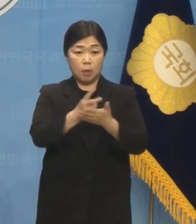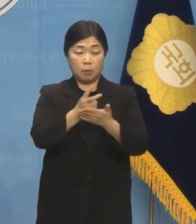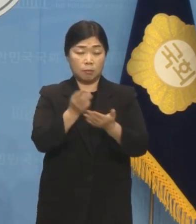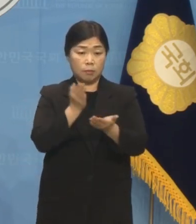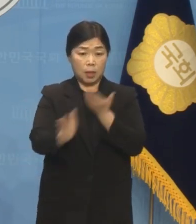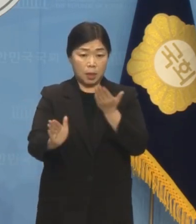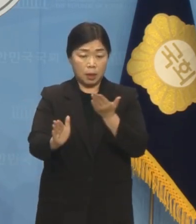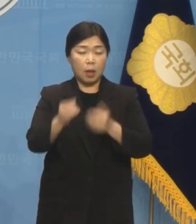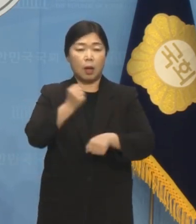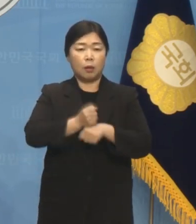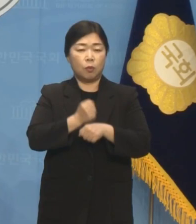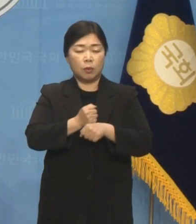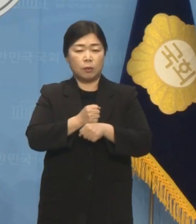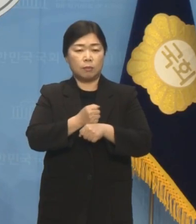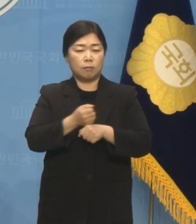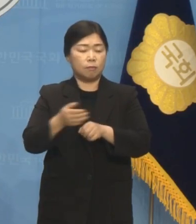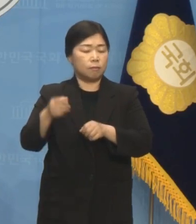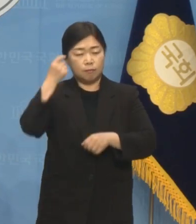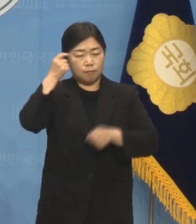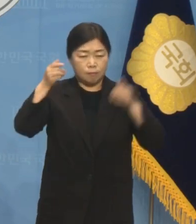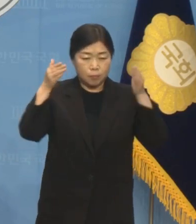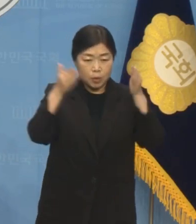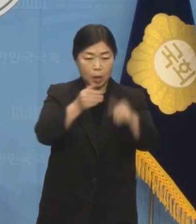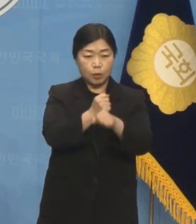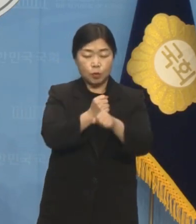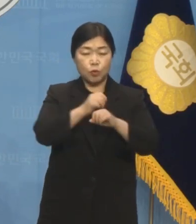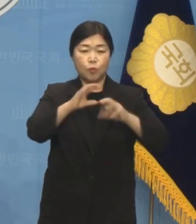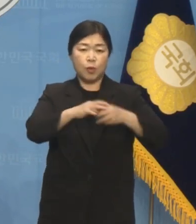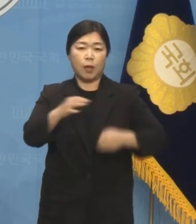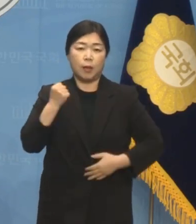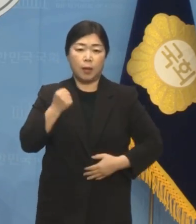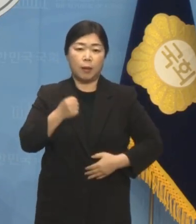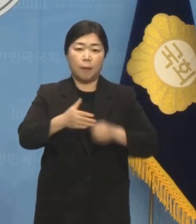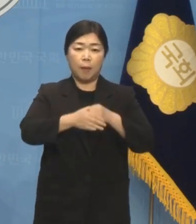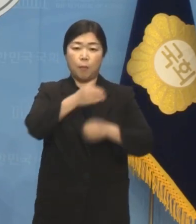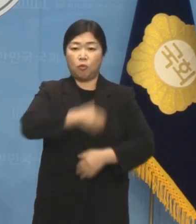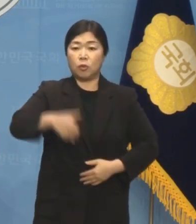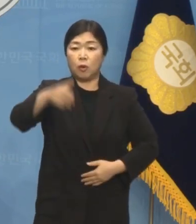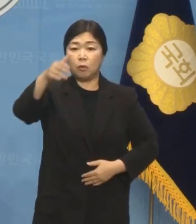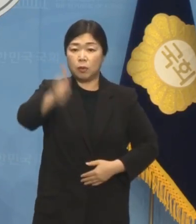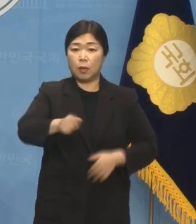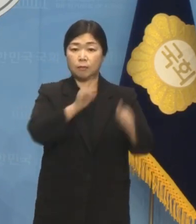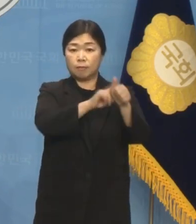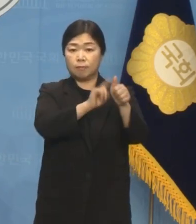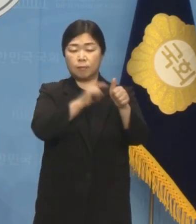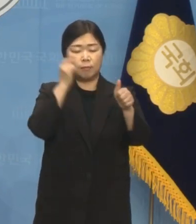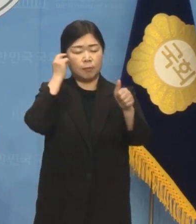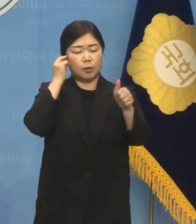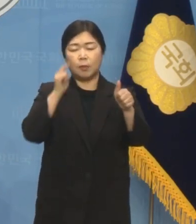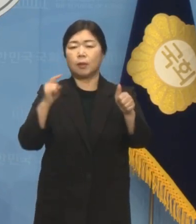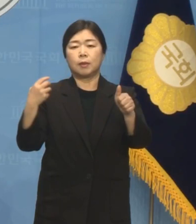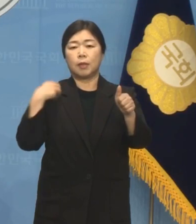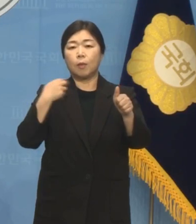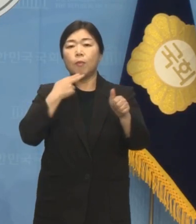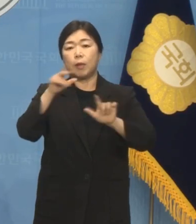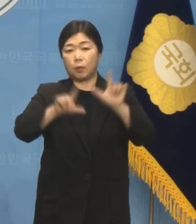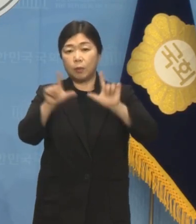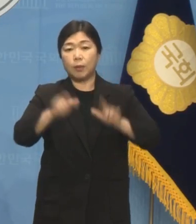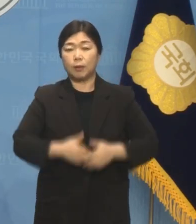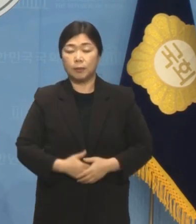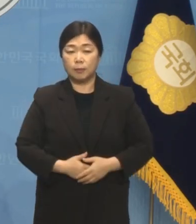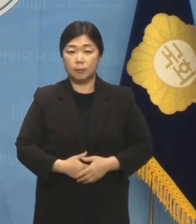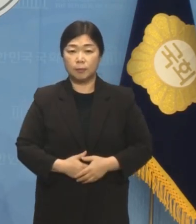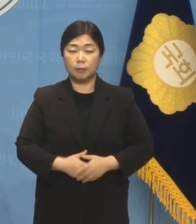벌여가며 개발에만 몰두하는 국민의힘 마포구청장 박강수의 정치는 참으로 무책임합니다. 총선을